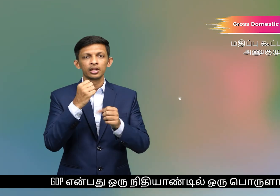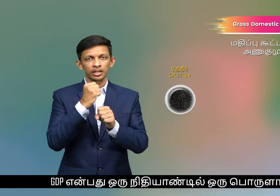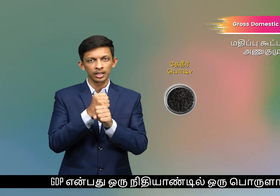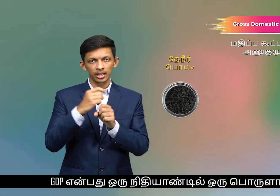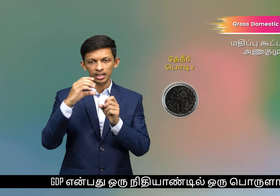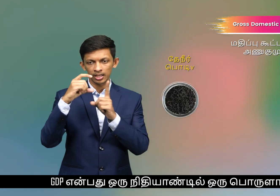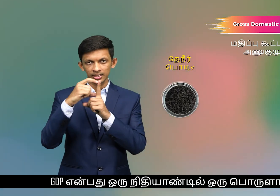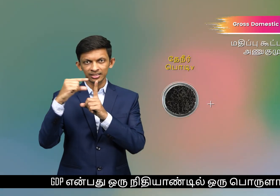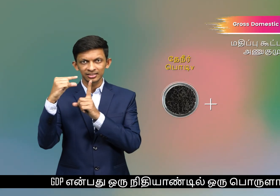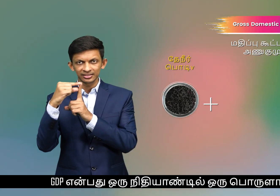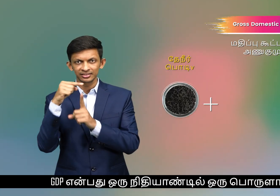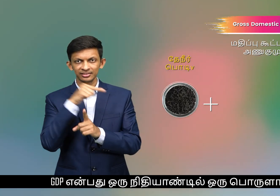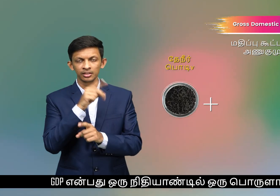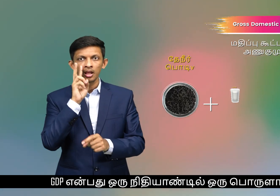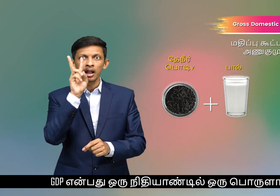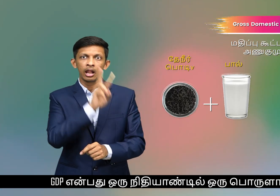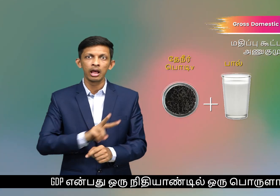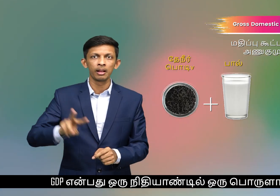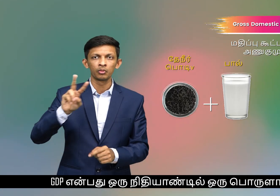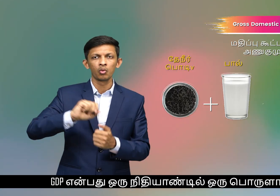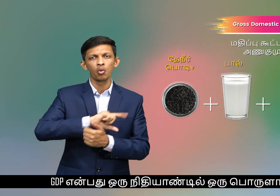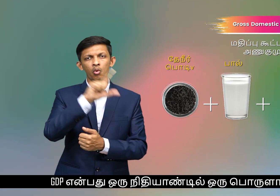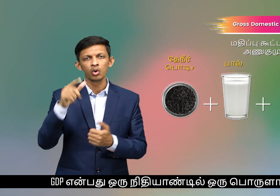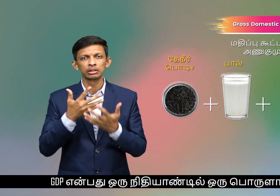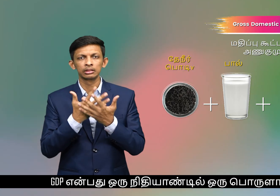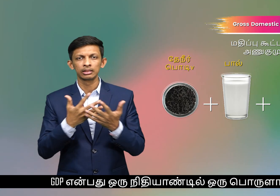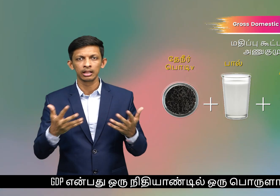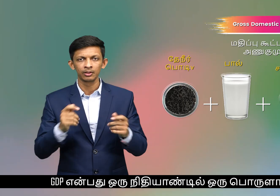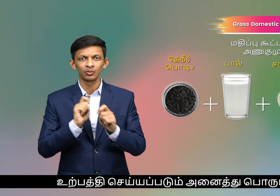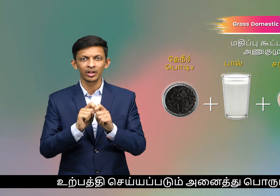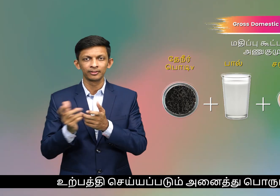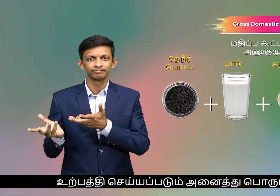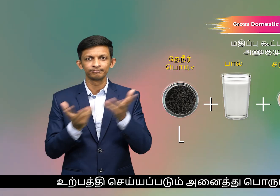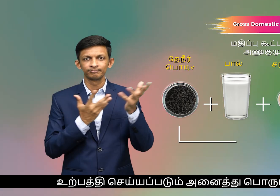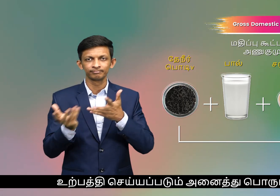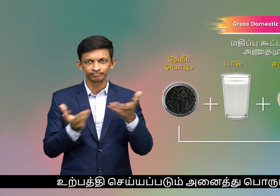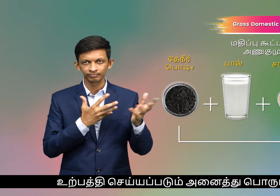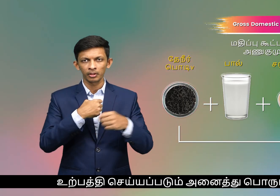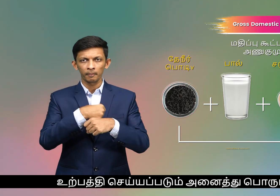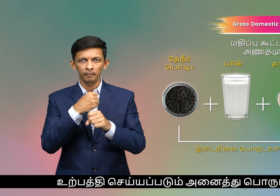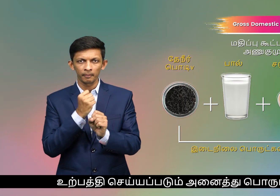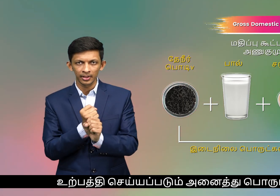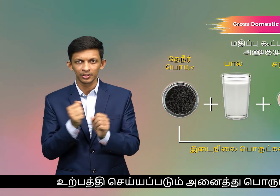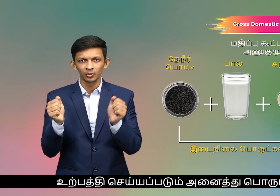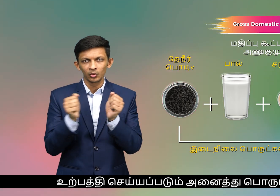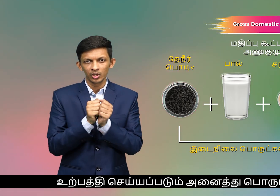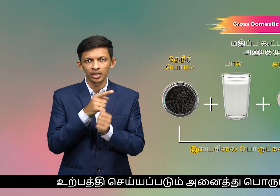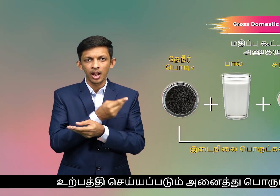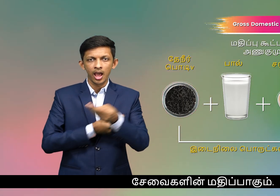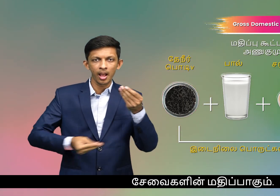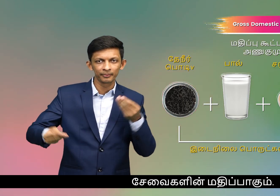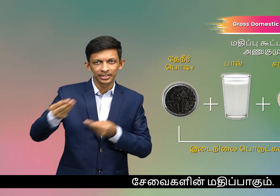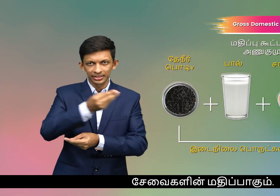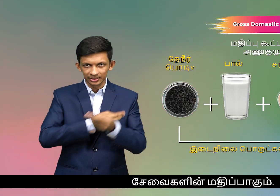ஜிடிபி என்பது ஒரு நிதியாண்டில் ஒரு பொருளாதாரத்திற்குள் உற்பத்தி செய்யப்படும் அனைத்து பொருட்கள்